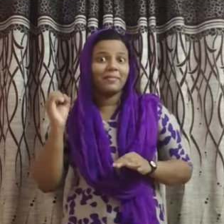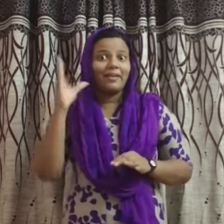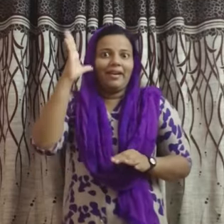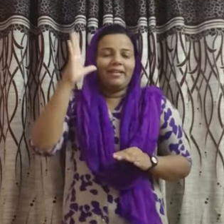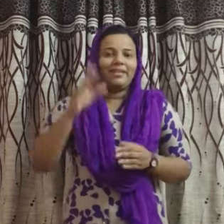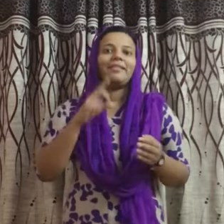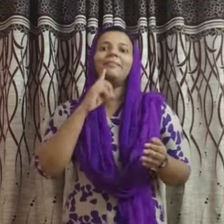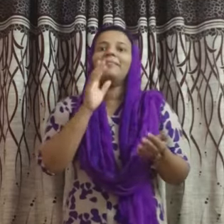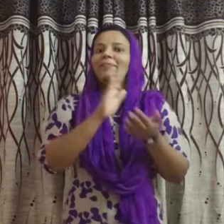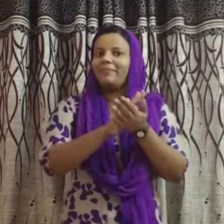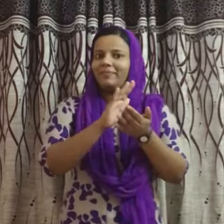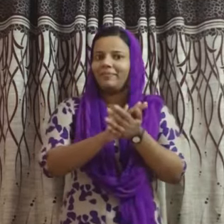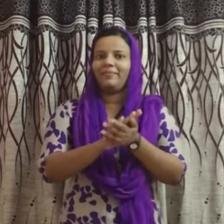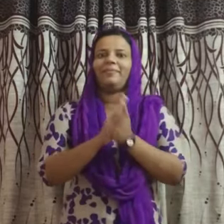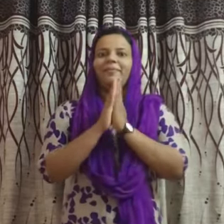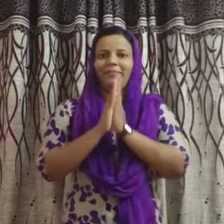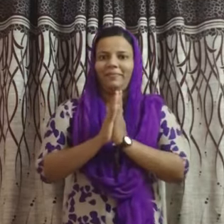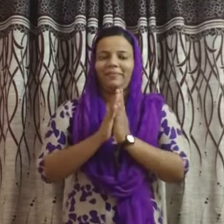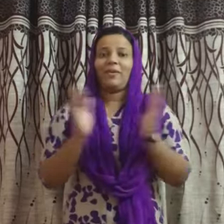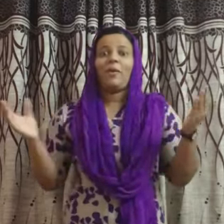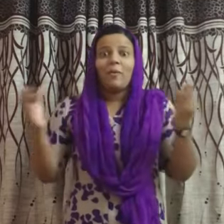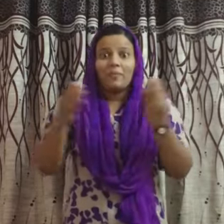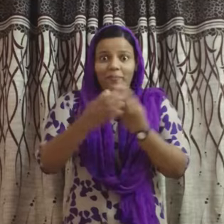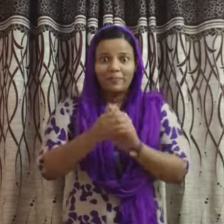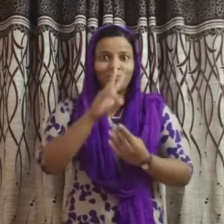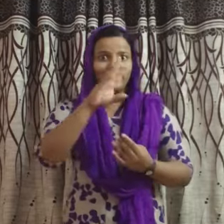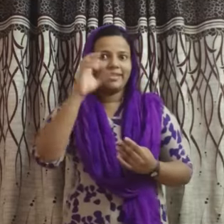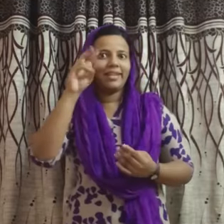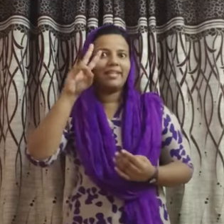പ്രഭാതത്തിൽ വാഴ്ത്തപ്പെടുമാറാകട്ടെ. പ്രിയപ്പെട്ട ദൈവമക്കളെ, നമുക്ക് ഒരുമിച്ച്